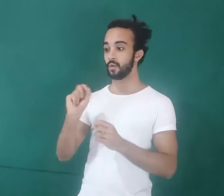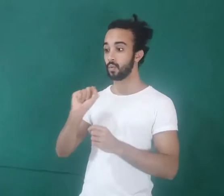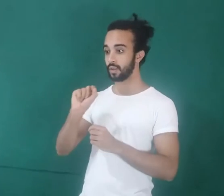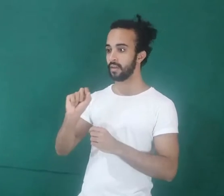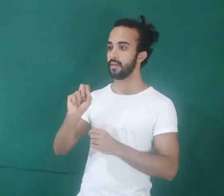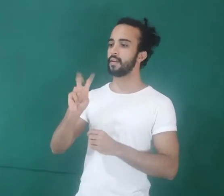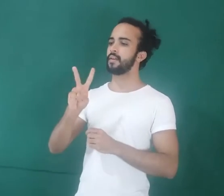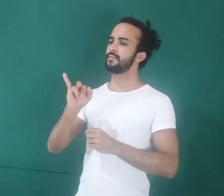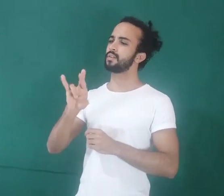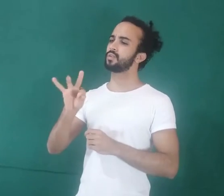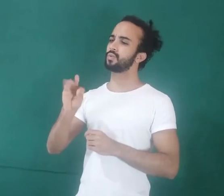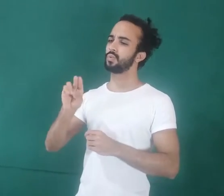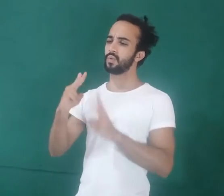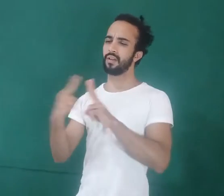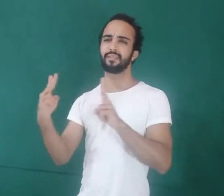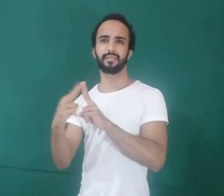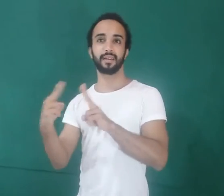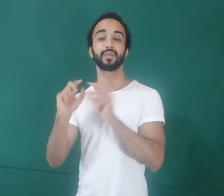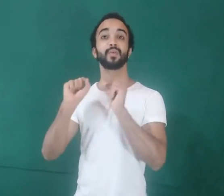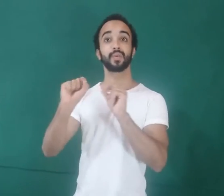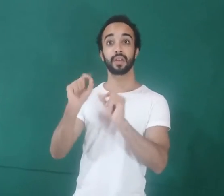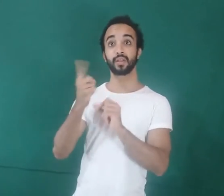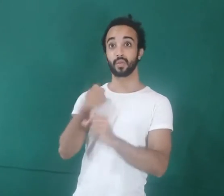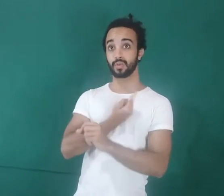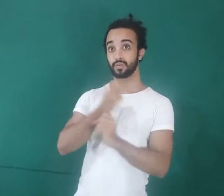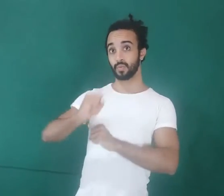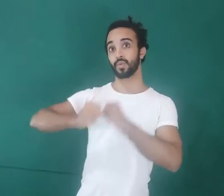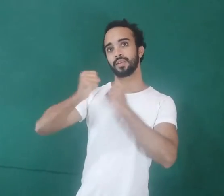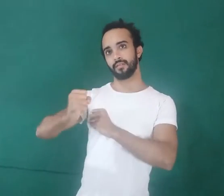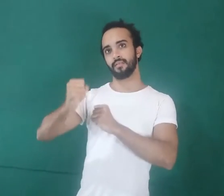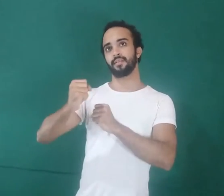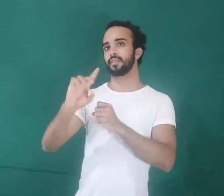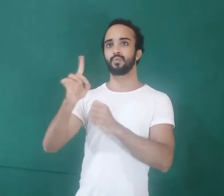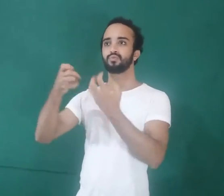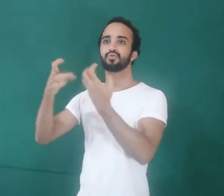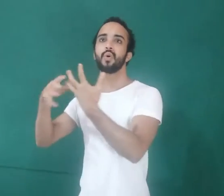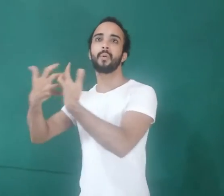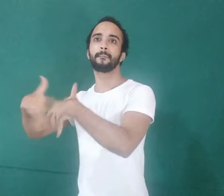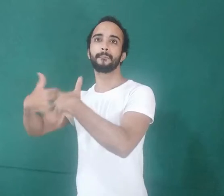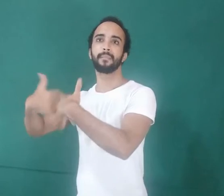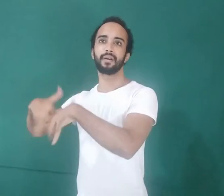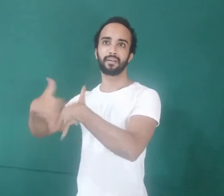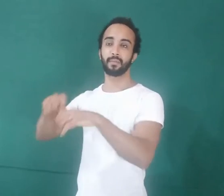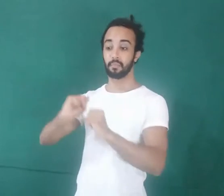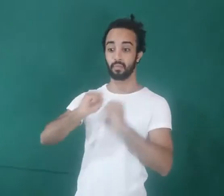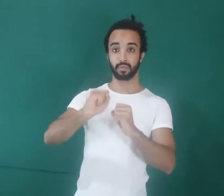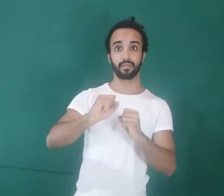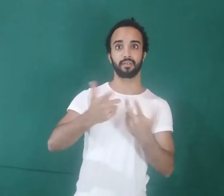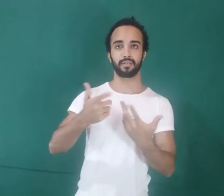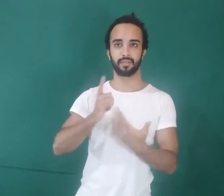a virtualidade é a nossa capacidade de imaginação. Essa capacidade da virtualidade, para mim, ela pode até uma hora ficar ficar